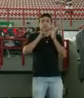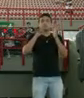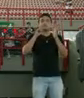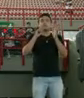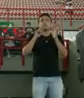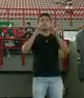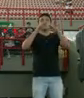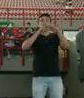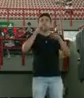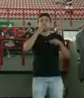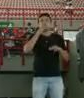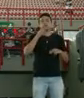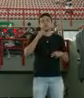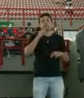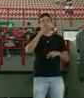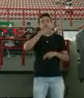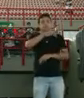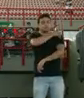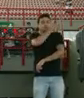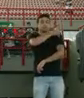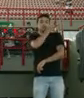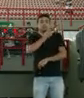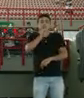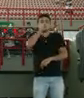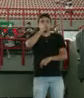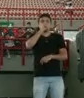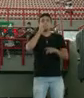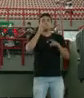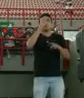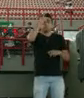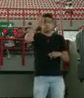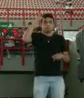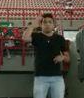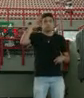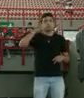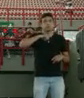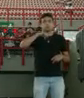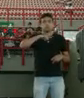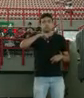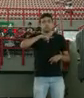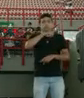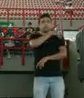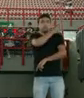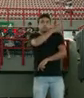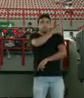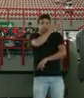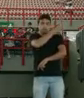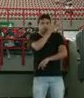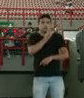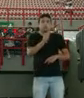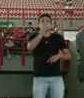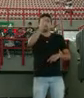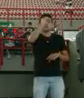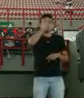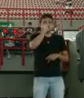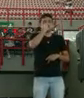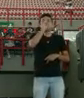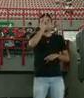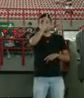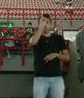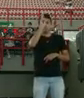hipófise, álcool. Quem está sob o efeito da bebida o quê?